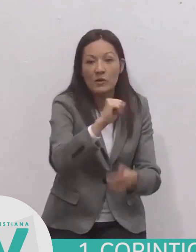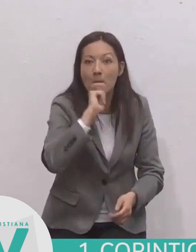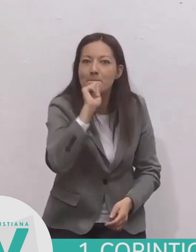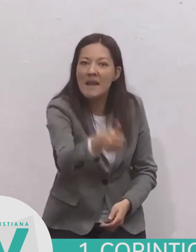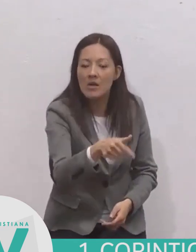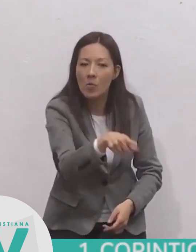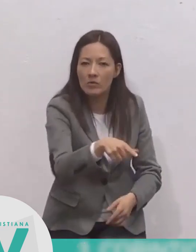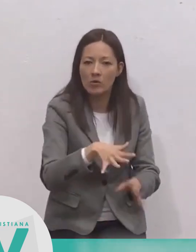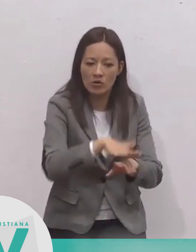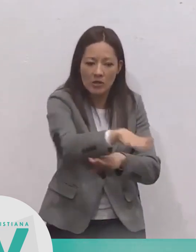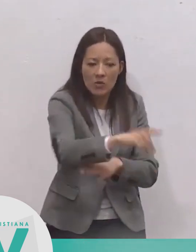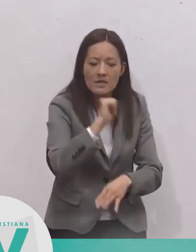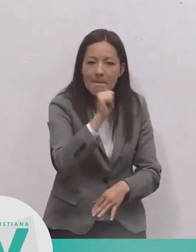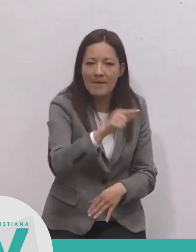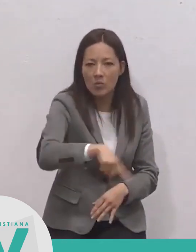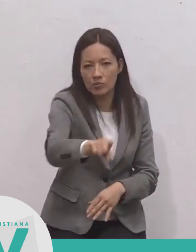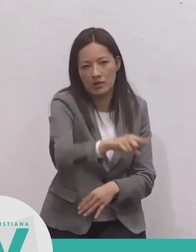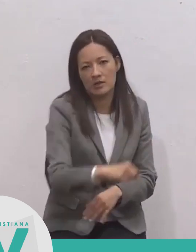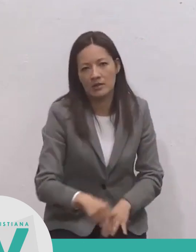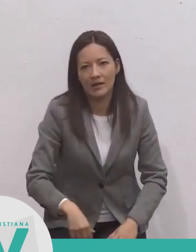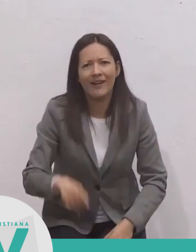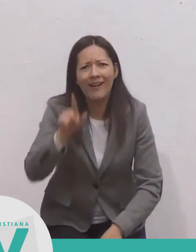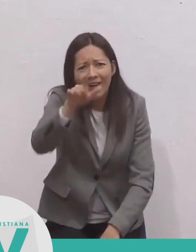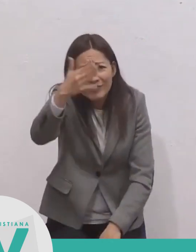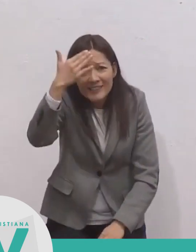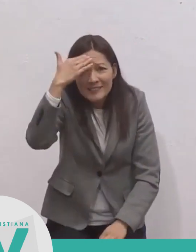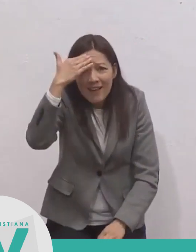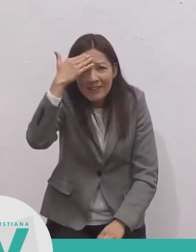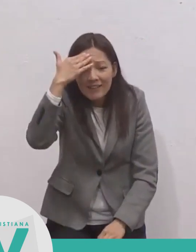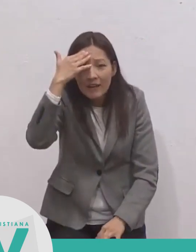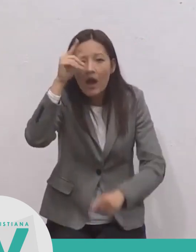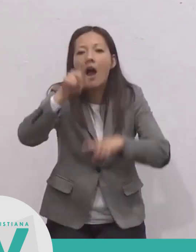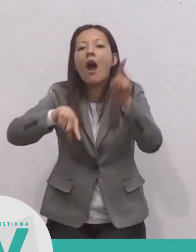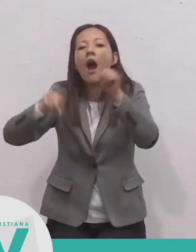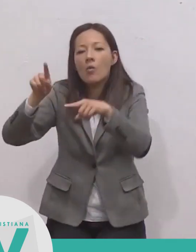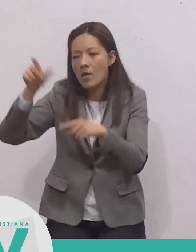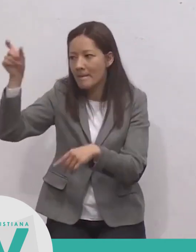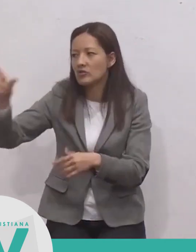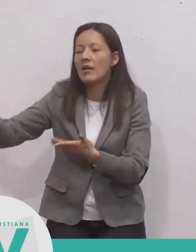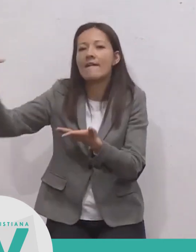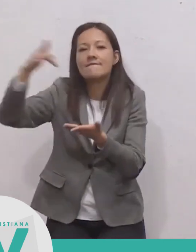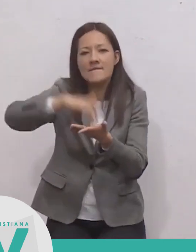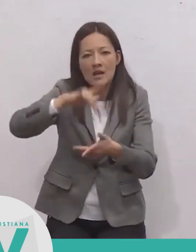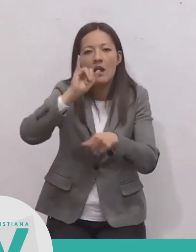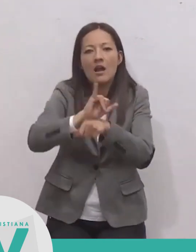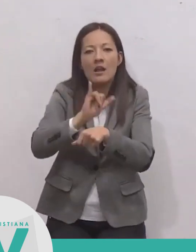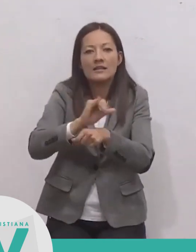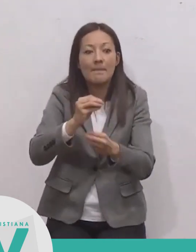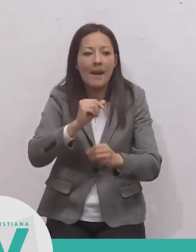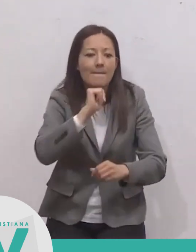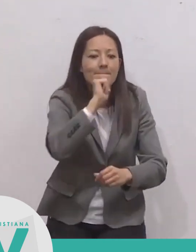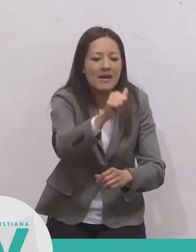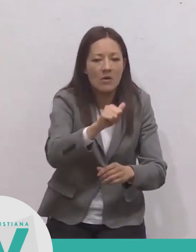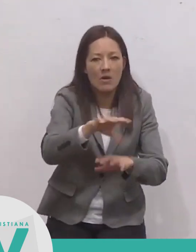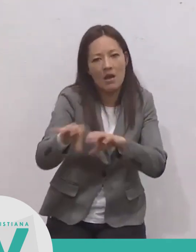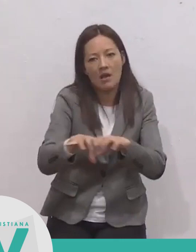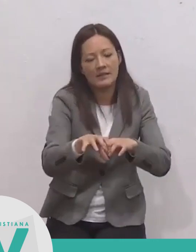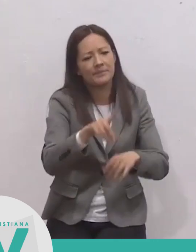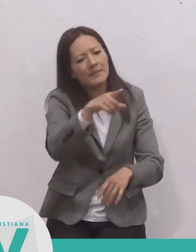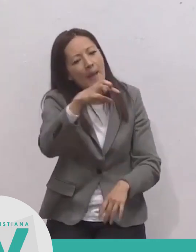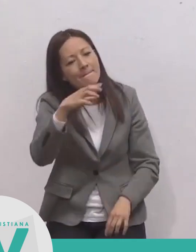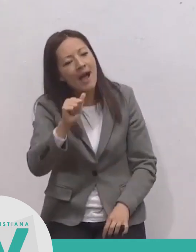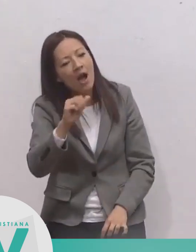Sí, los perjudica. Se entiende que hay gente que viene a congregarse y está perjudicándole. Vamos a ver por qué. Paola, ¿tú qué versión